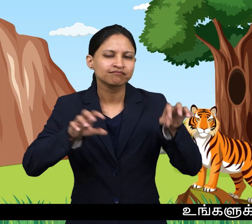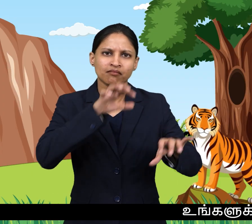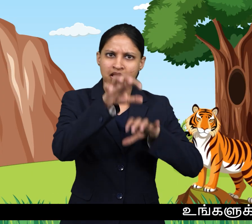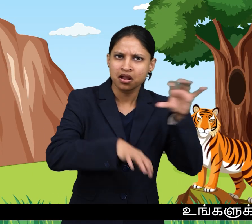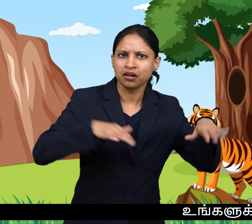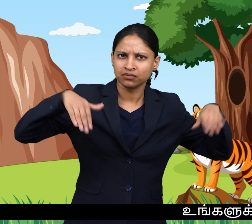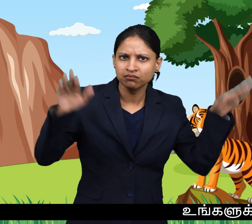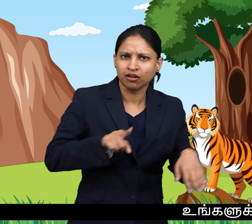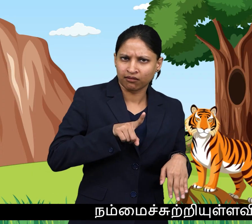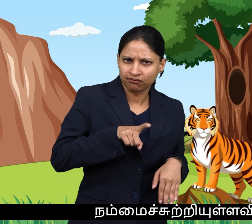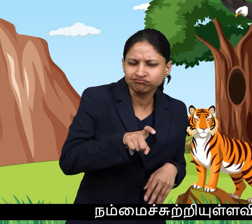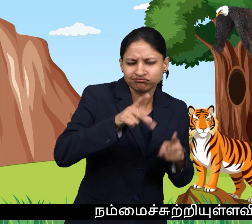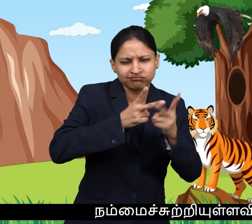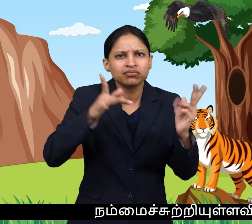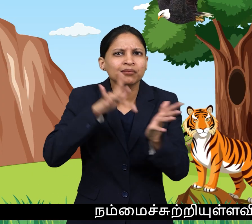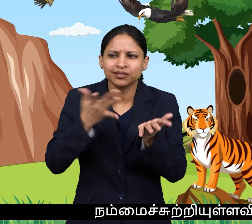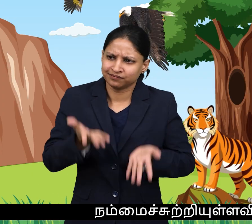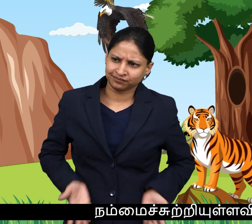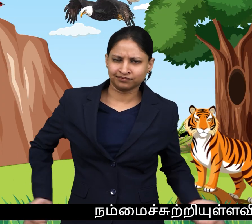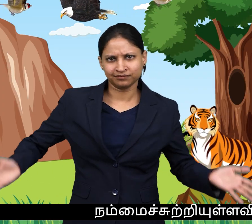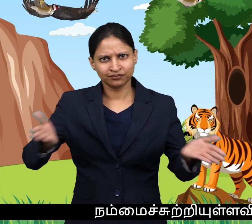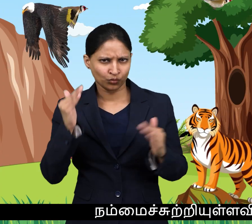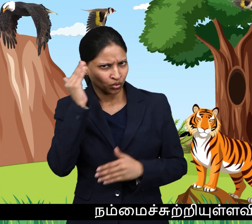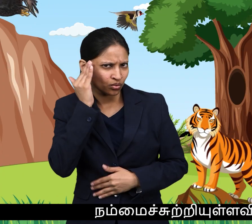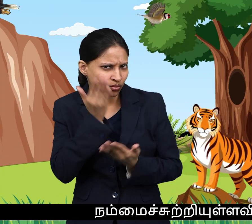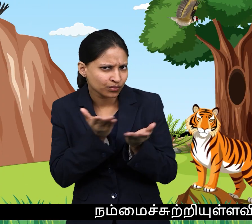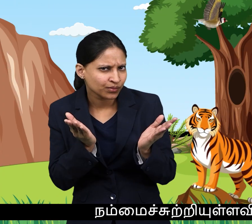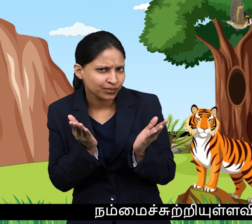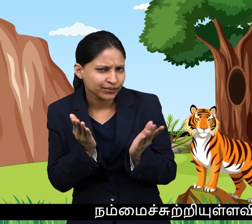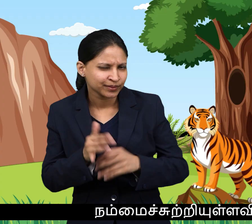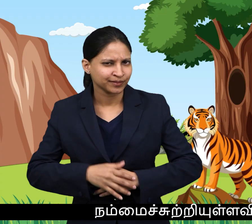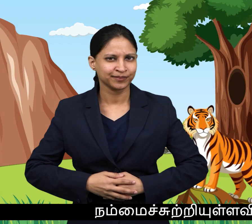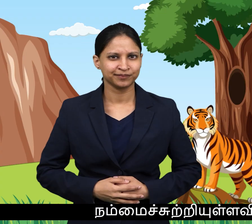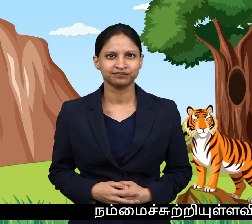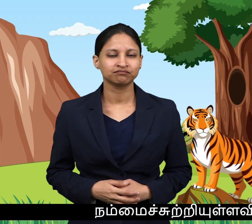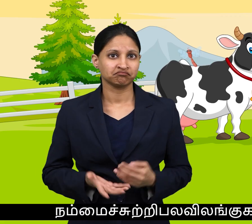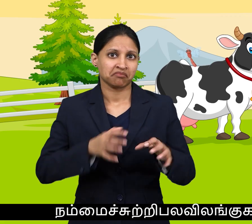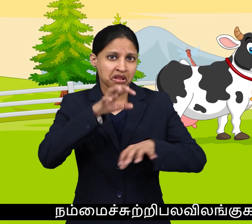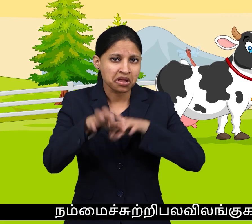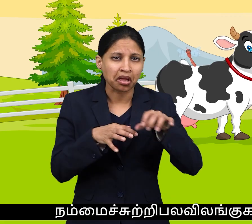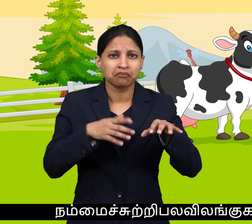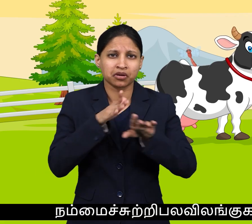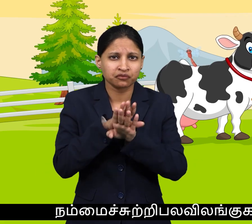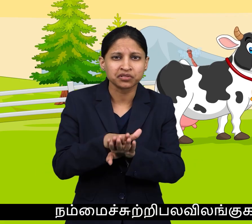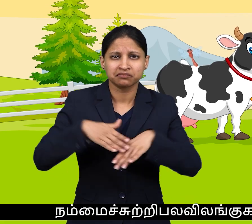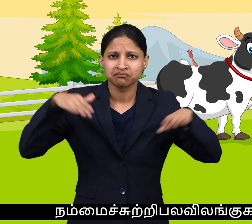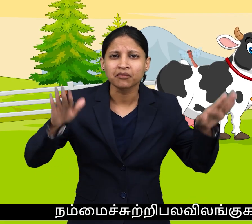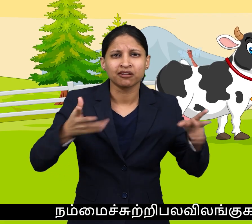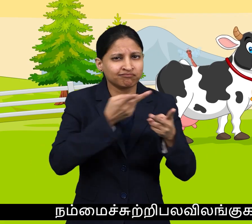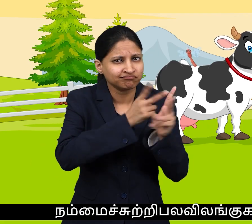உங்களுக்கு தெரியுமா, நம்மை சுற்றியுள்ள விலங்குகள் மற்றும் பூச்சிகள். நம்மை சுற்றி பல விலங்குகள்